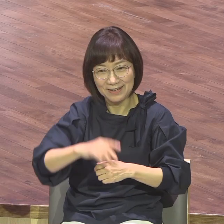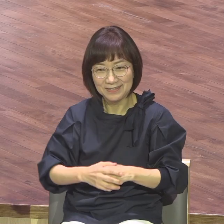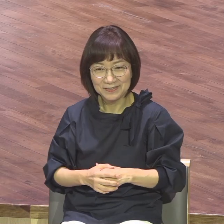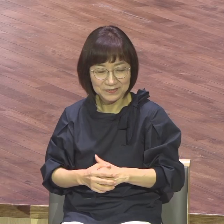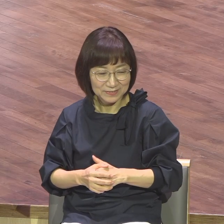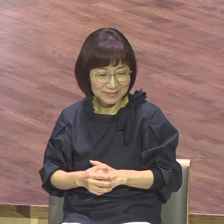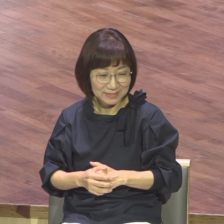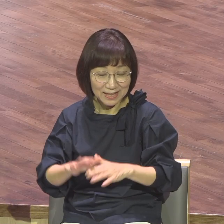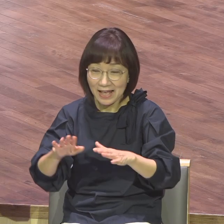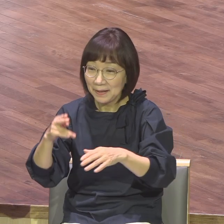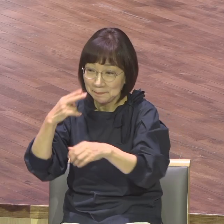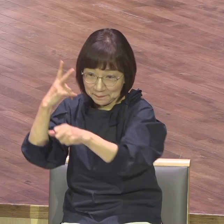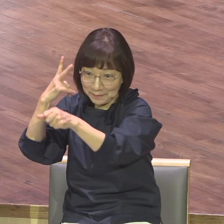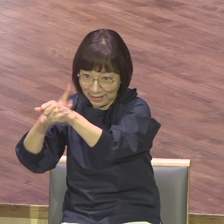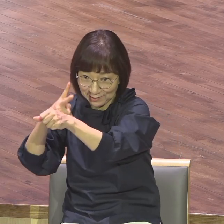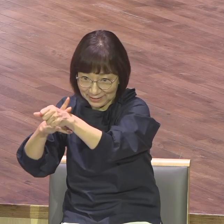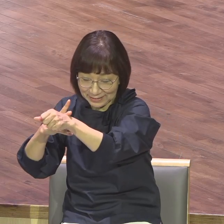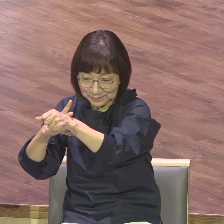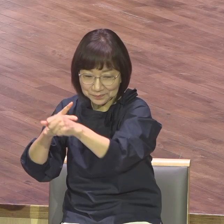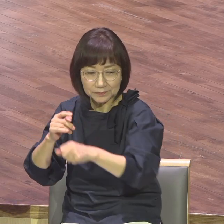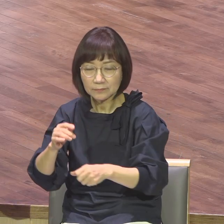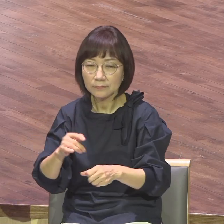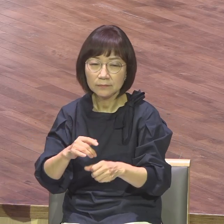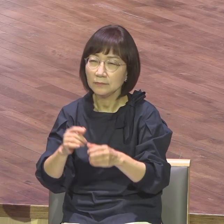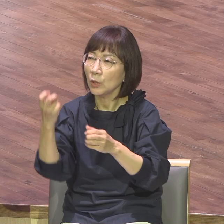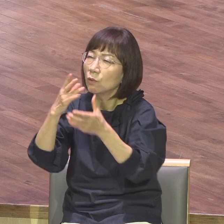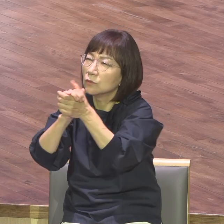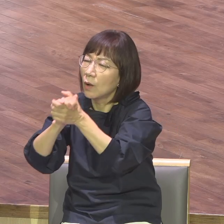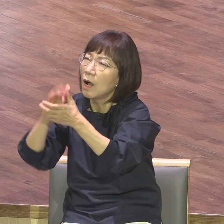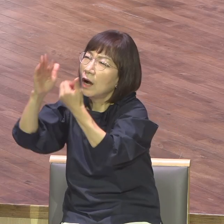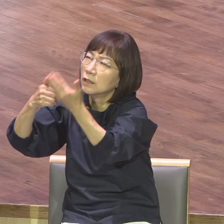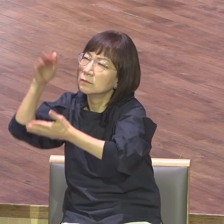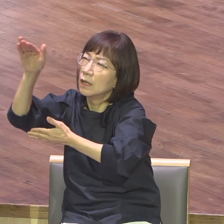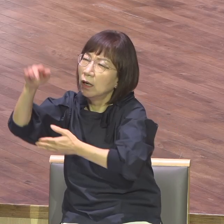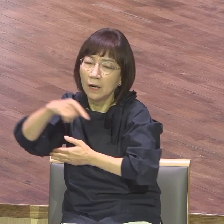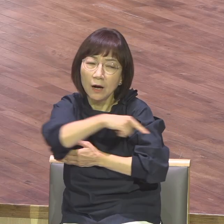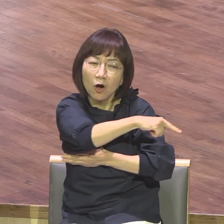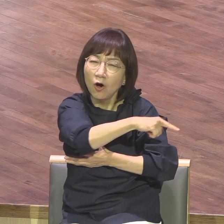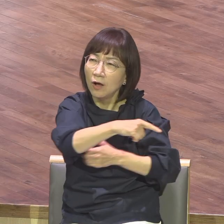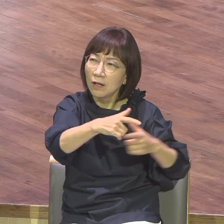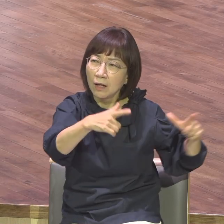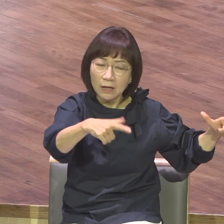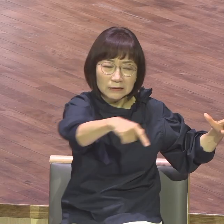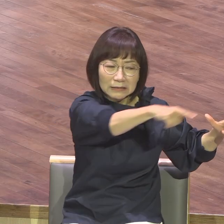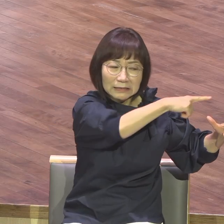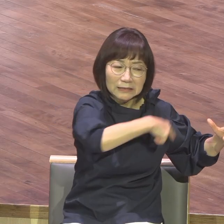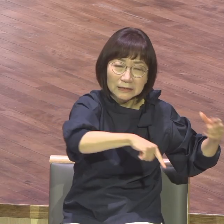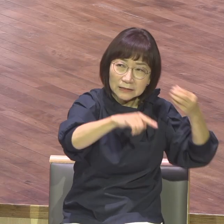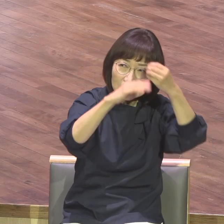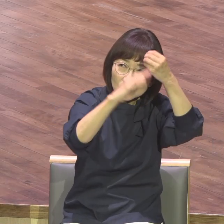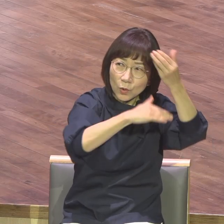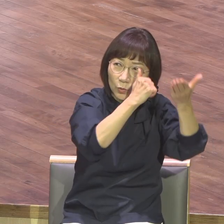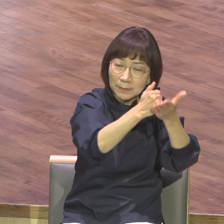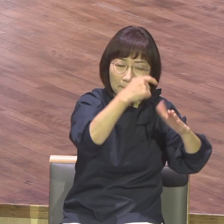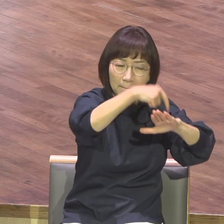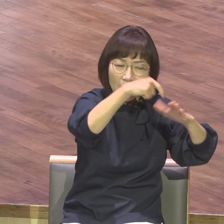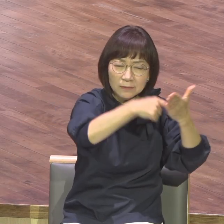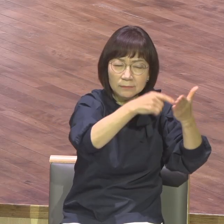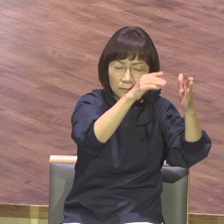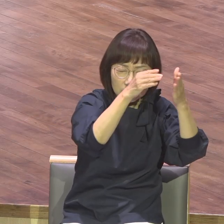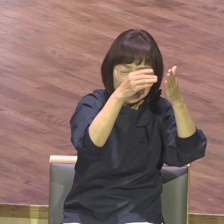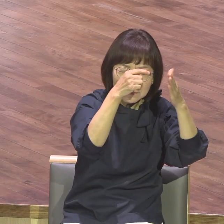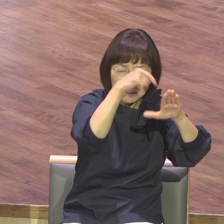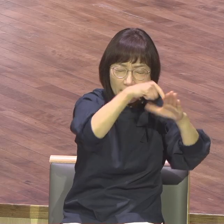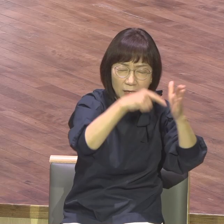사도 바울을 이어서 에베소 교회 성도들의 마음 눈을 밝혀, 마음 눈을 밝혀 달라고 기도하고 있음을 말하고